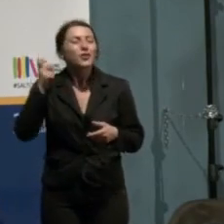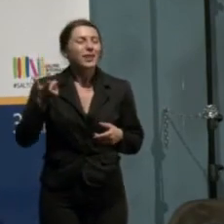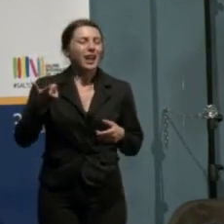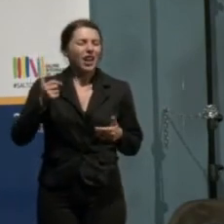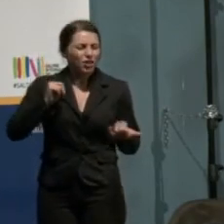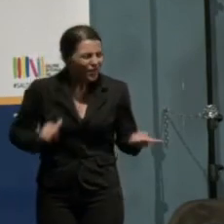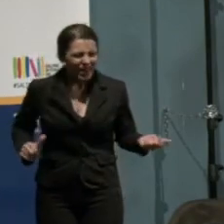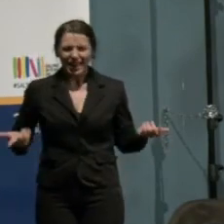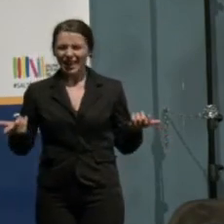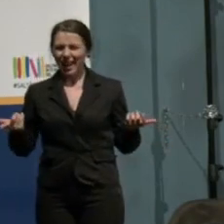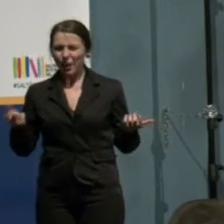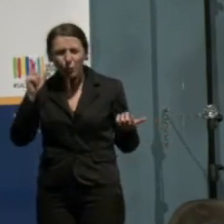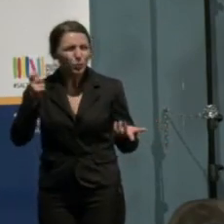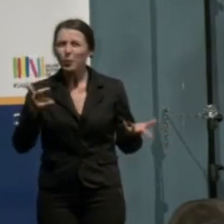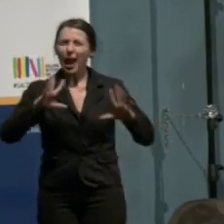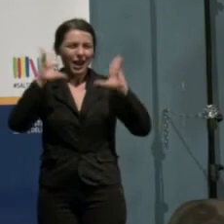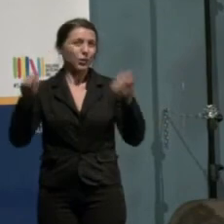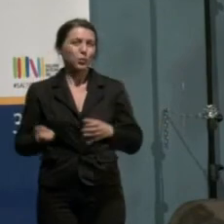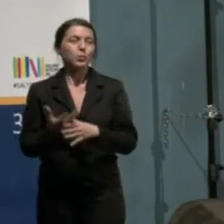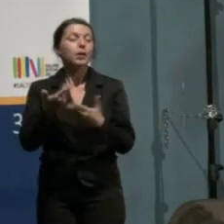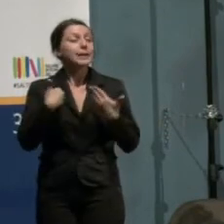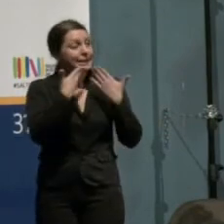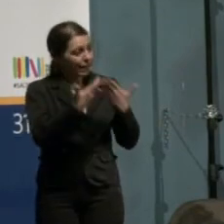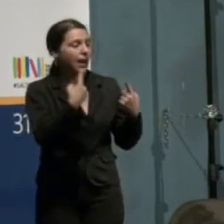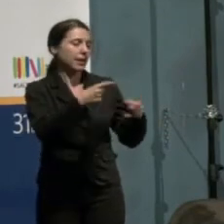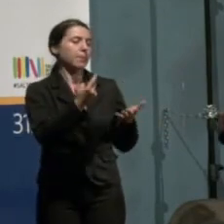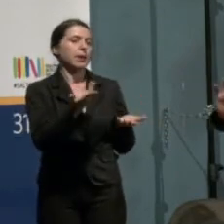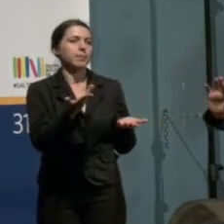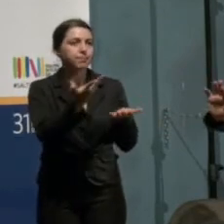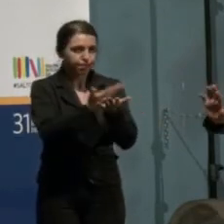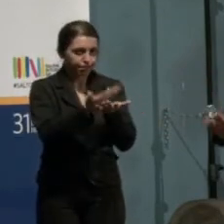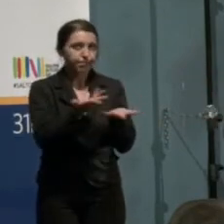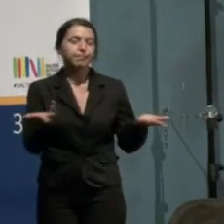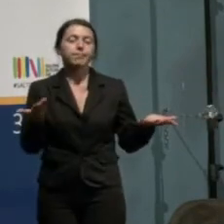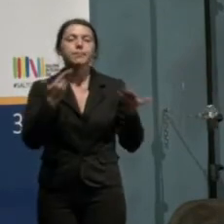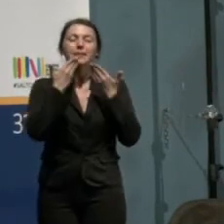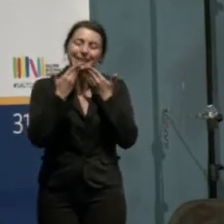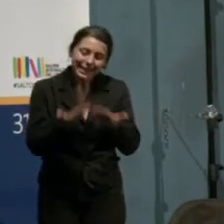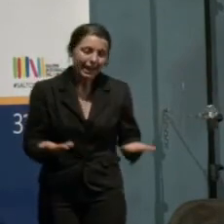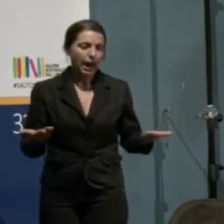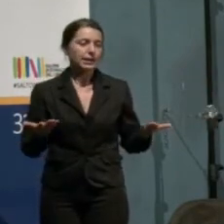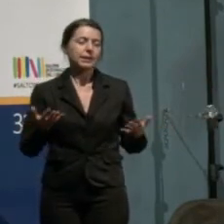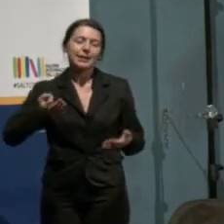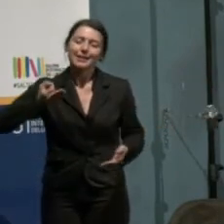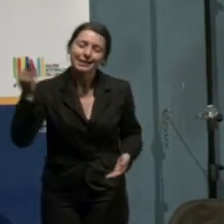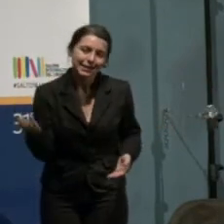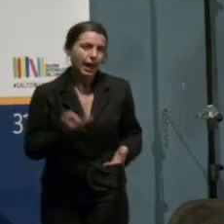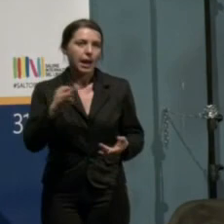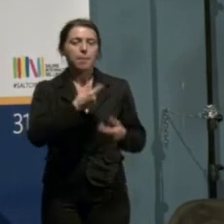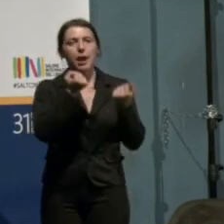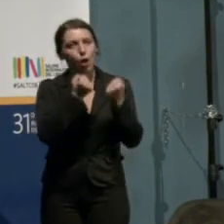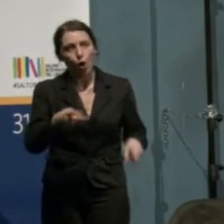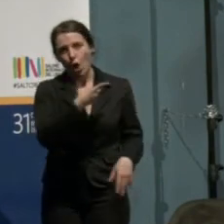civile anche culturale grazie per aver portato qui anche un pezzo di questa storia e grazie naturalmente sempre molto per il vostro